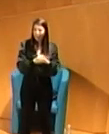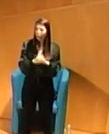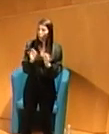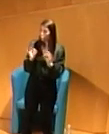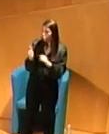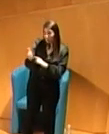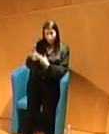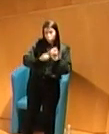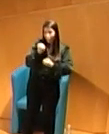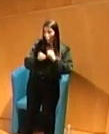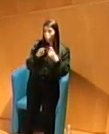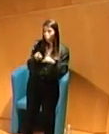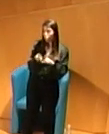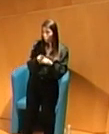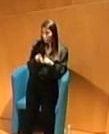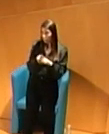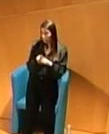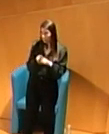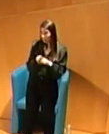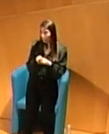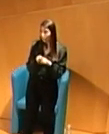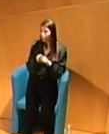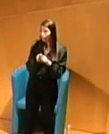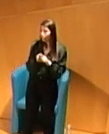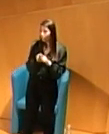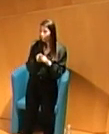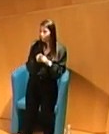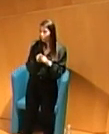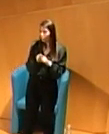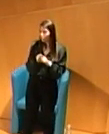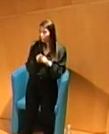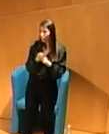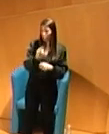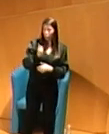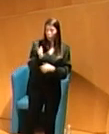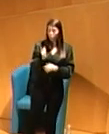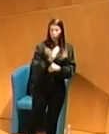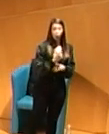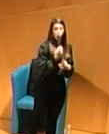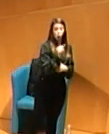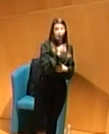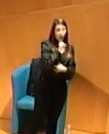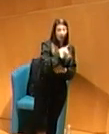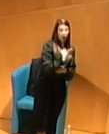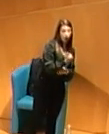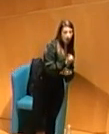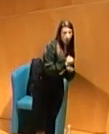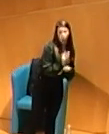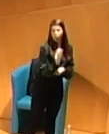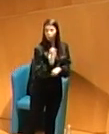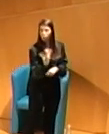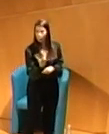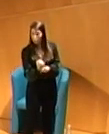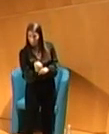et eux, dans notre cas à nous, nous avons deux filles, 41 et 43. La deuxième est née